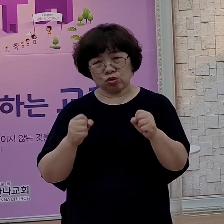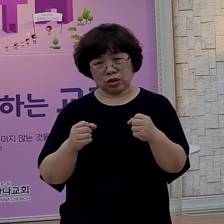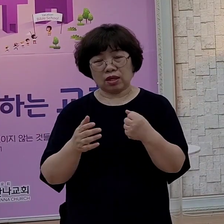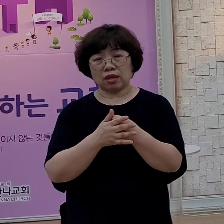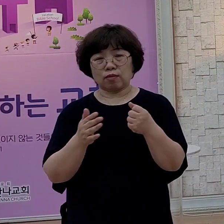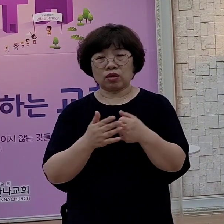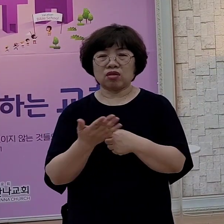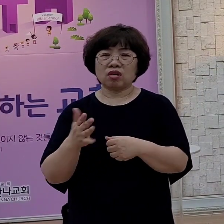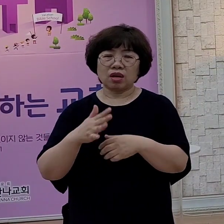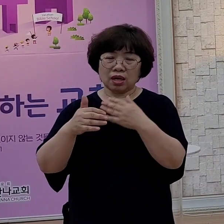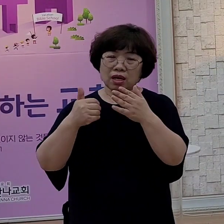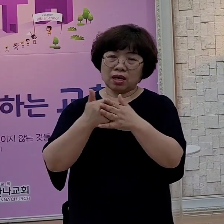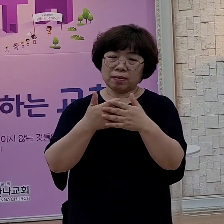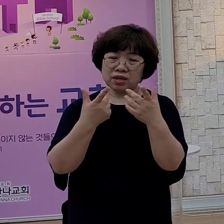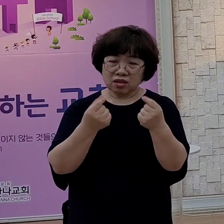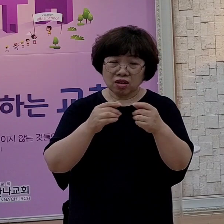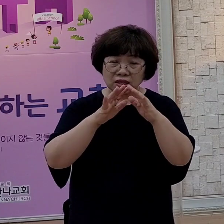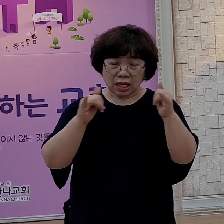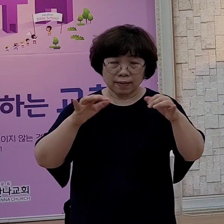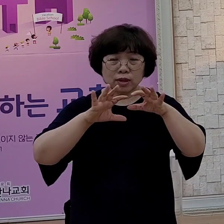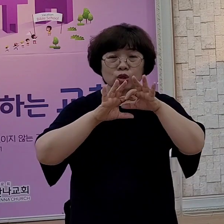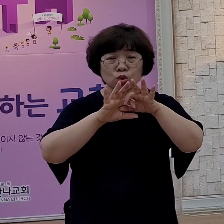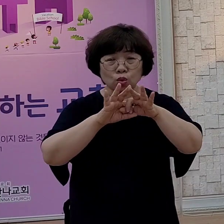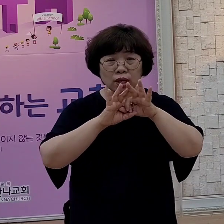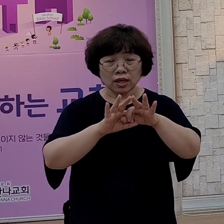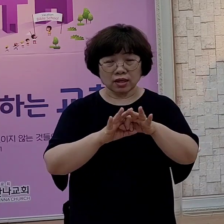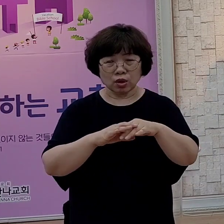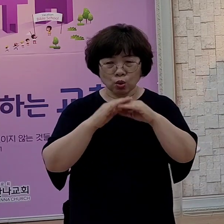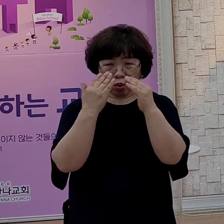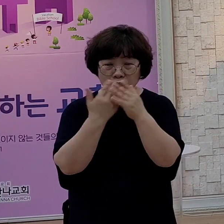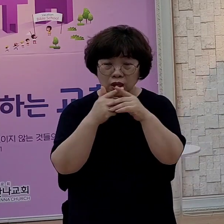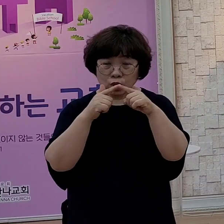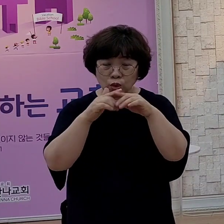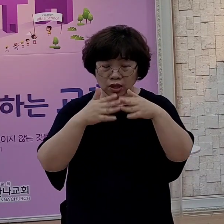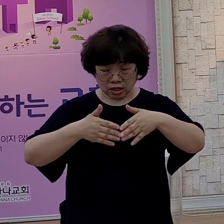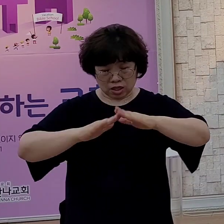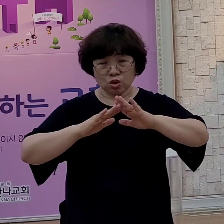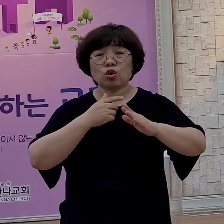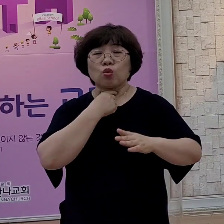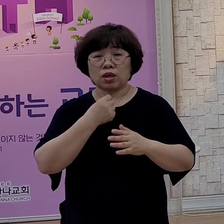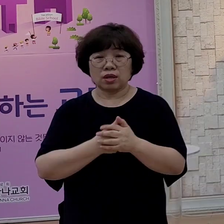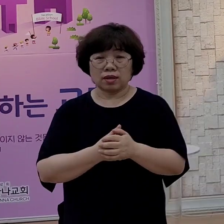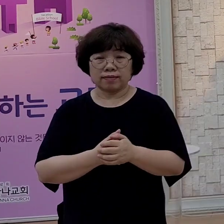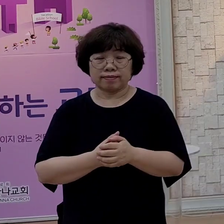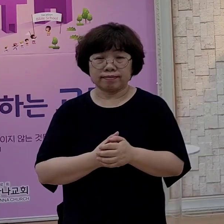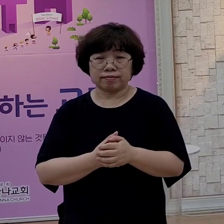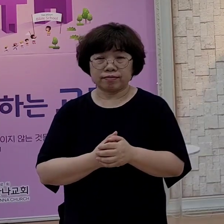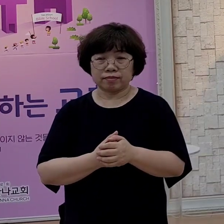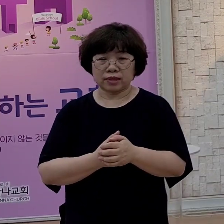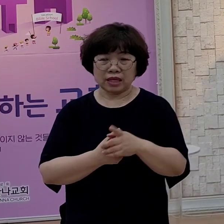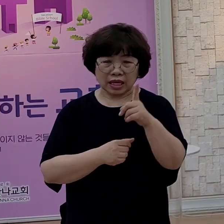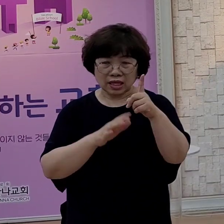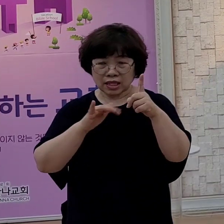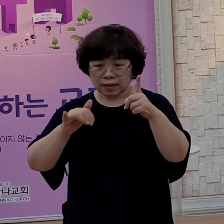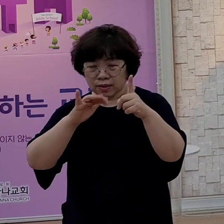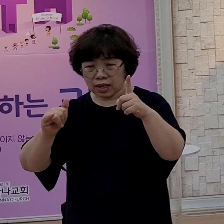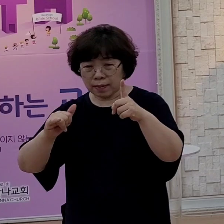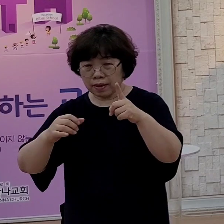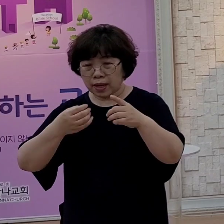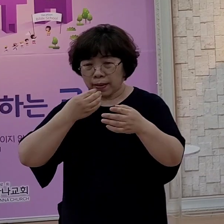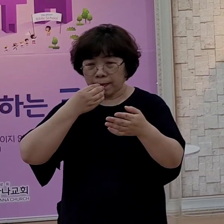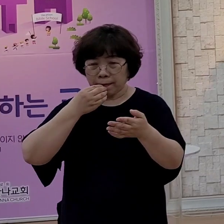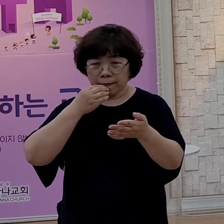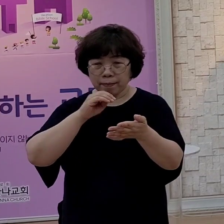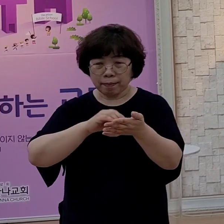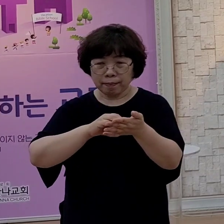하나님은 그런 사람을 통해서 이곳에 모아주셨는데 우리 한 사람 한 사람이 벽돌을 쌓아가는 이 믿음의 과정을 통해서 언제까지